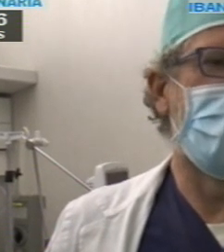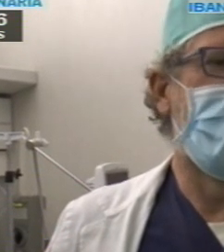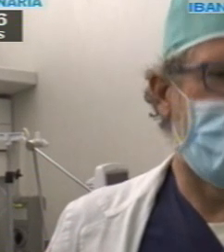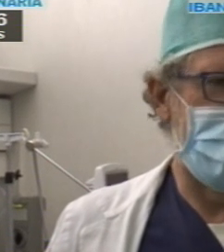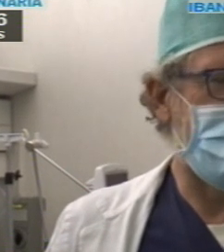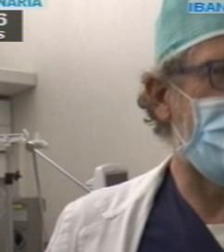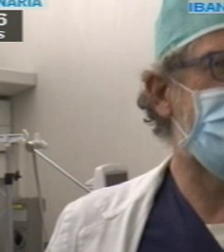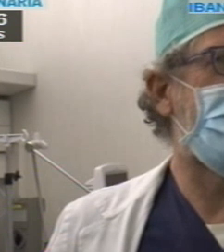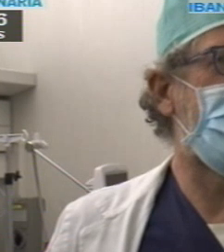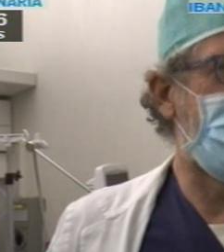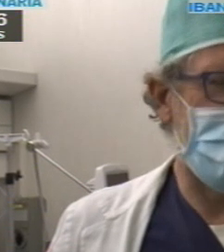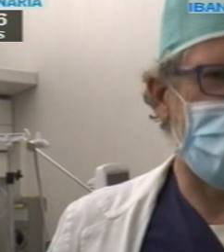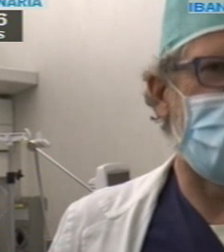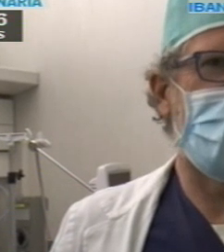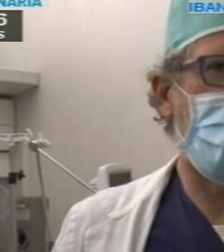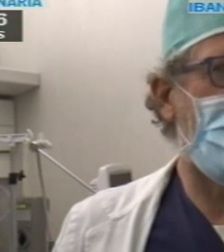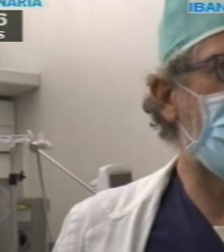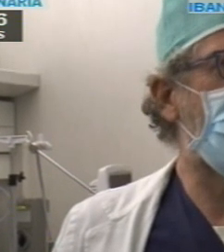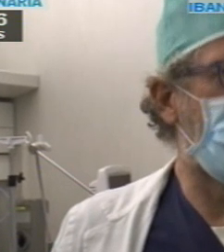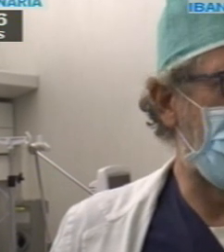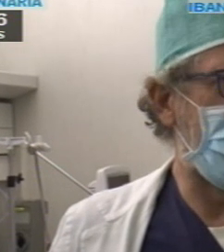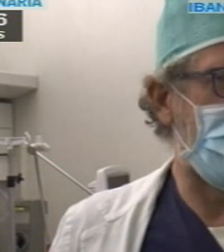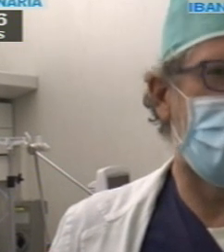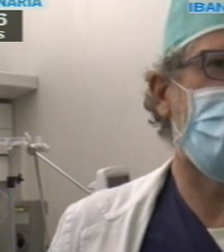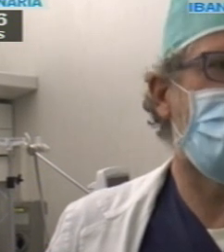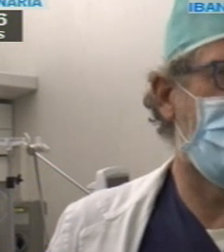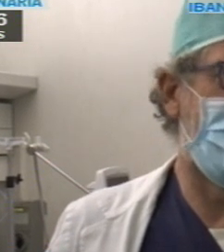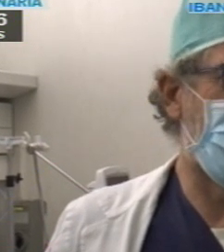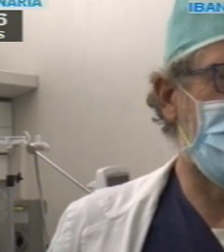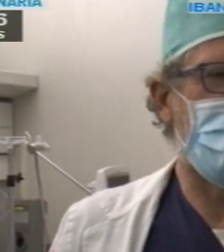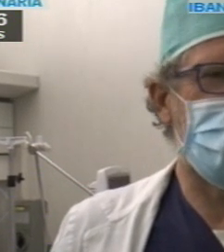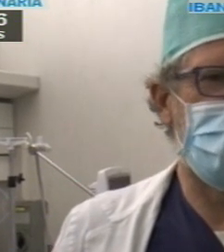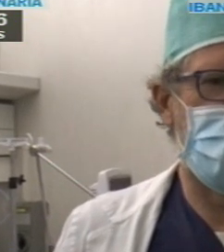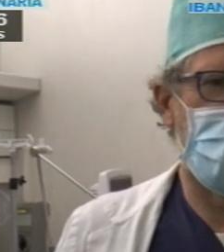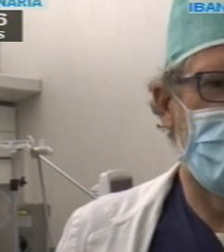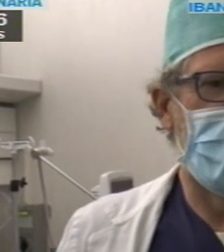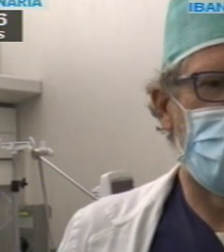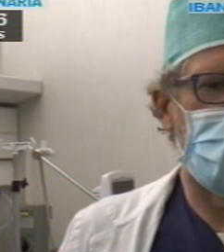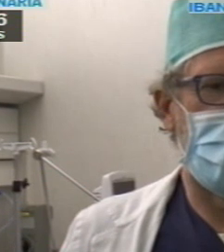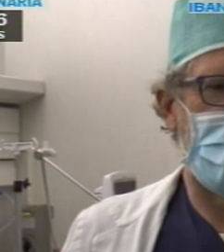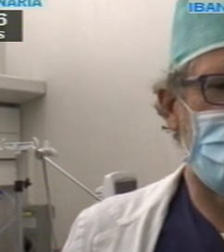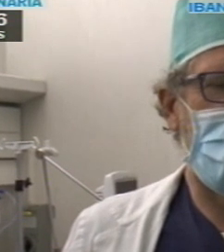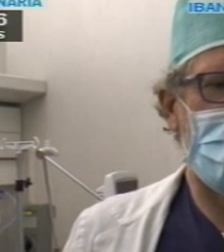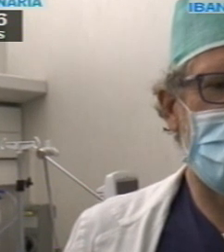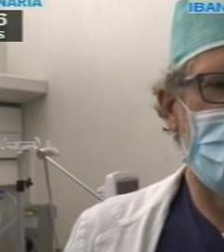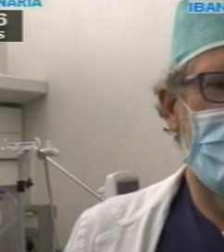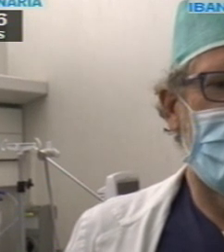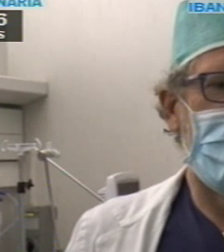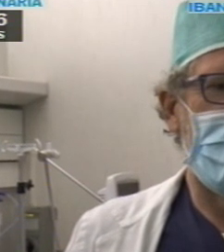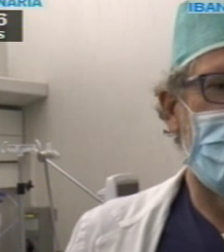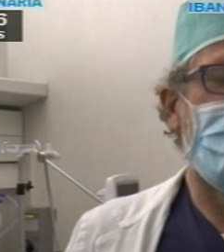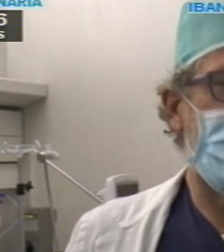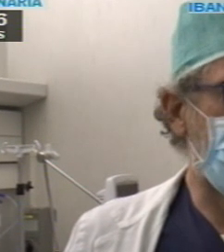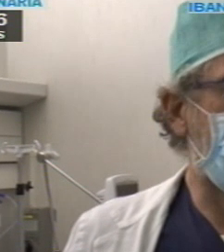quindi la distanza, le mascherine, quali, come metterle, perché dopo vediamo tante cose in giro non adeguate,